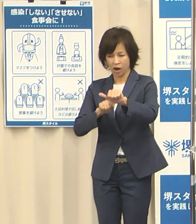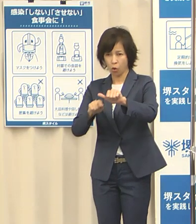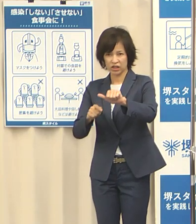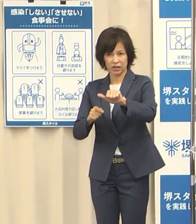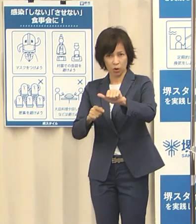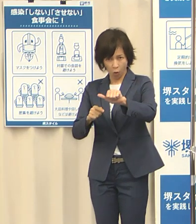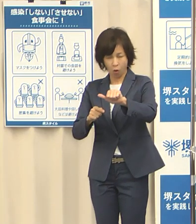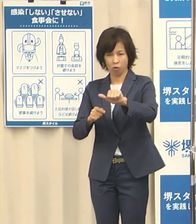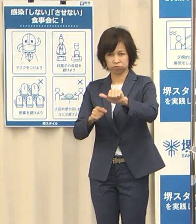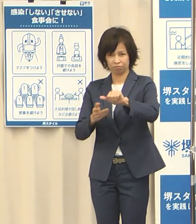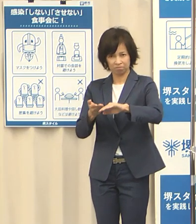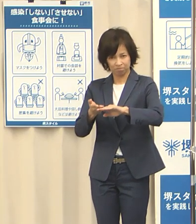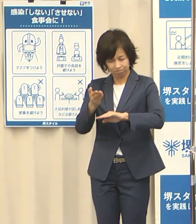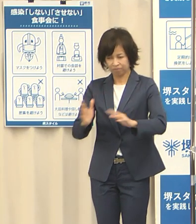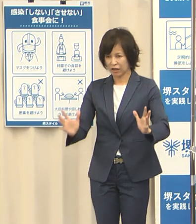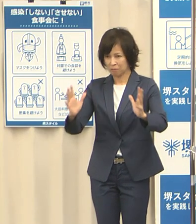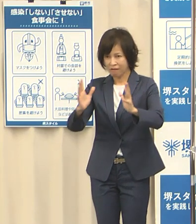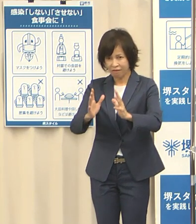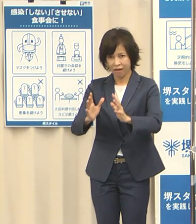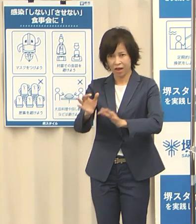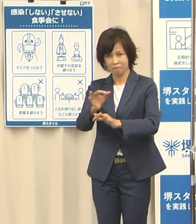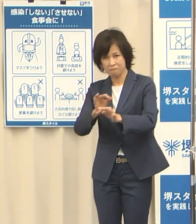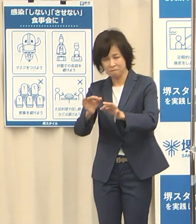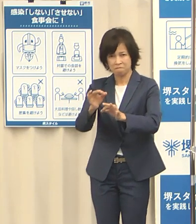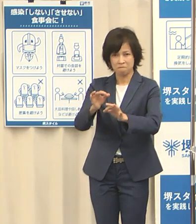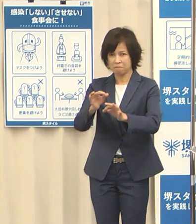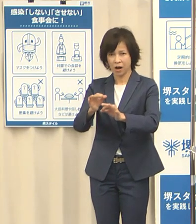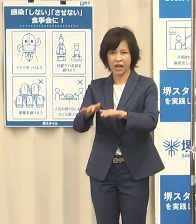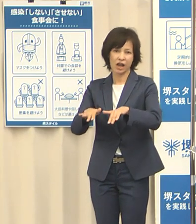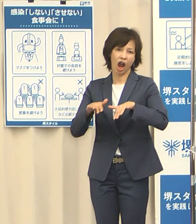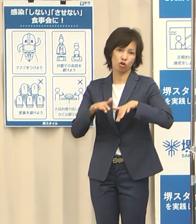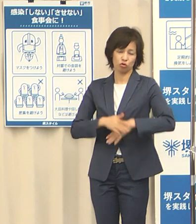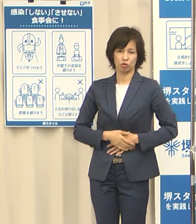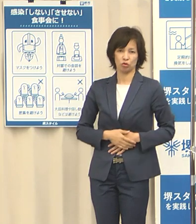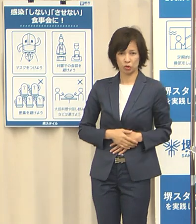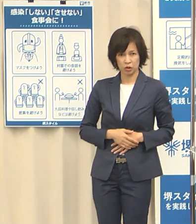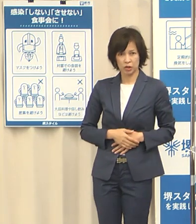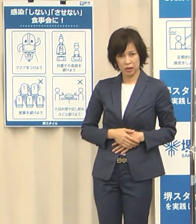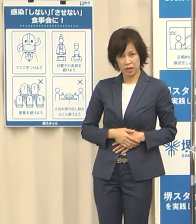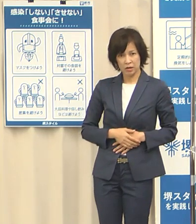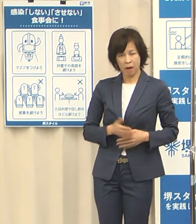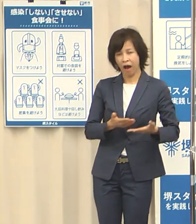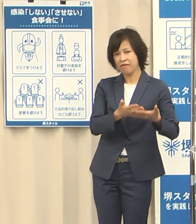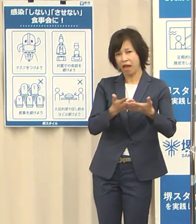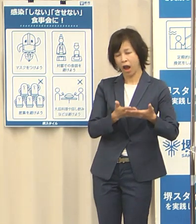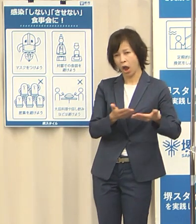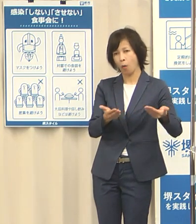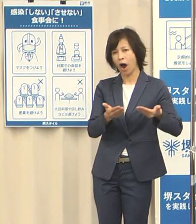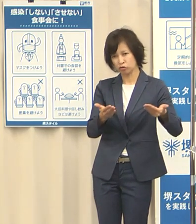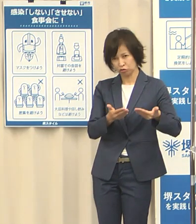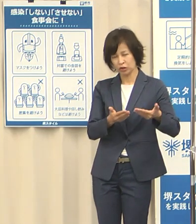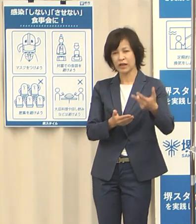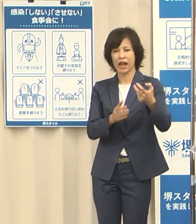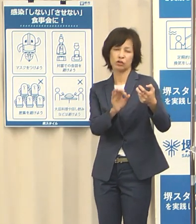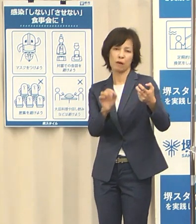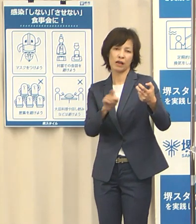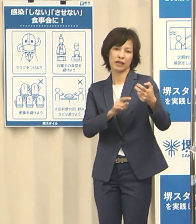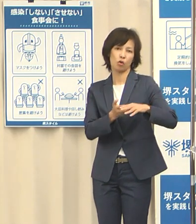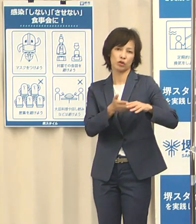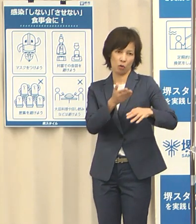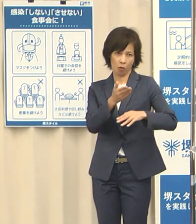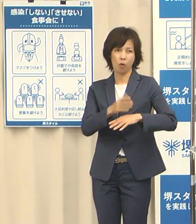の会食は控えてほしい、テレワーク7割以上ということは、これは堺市としても強く訴えかけていき